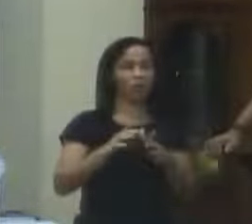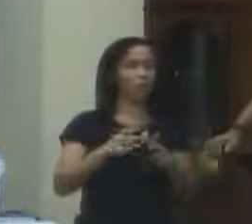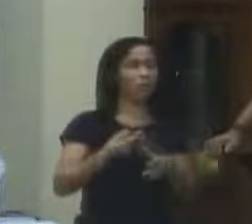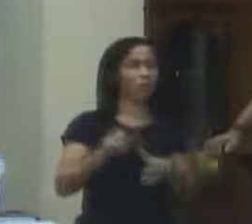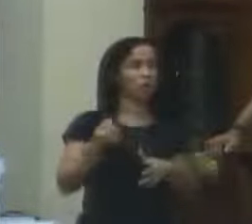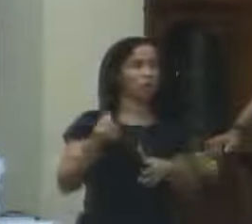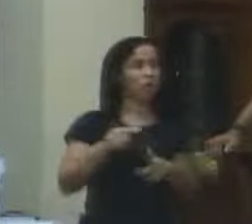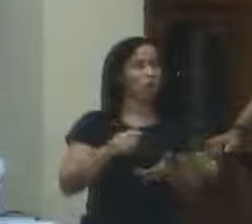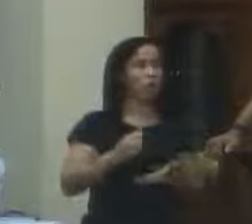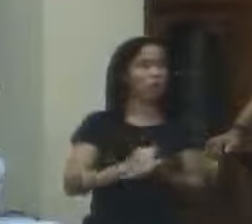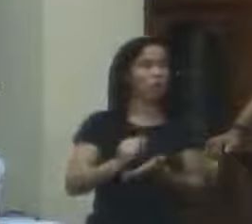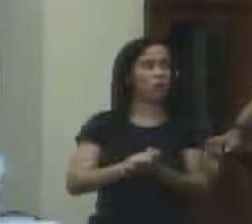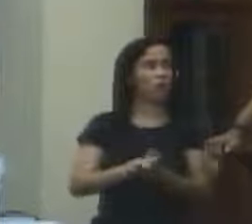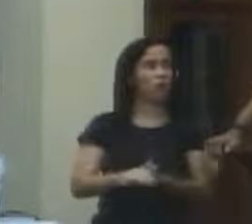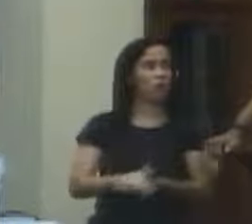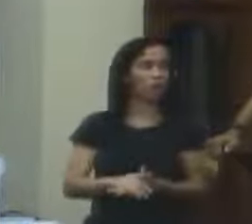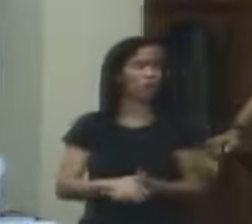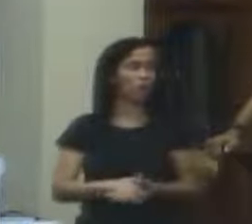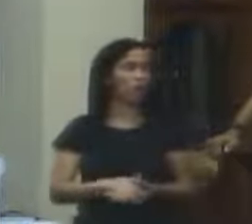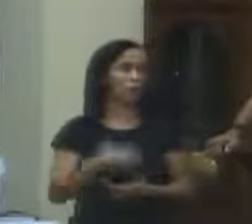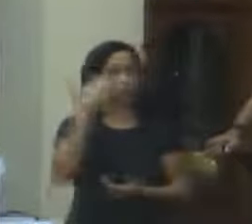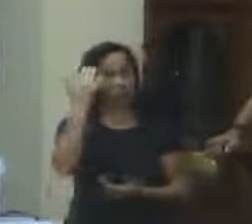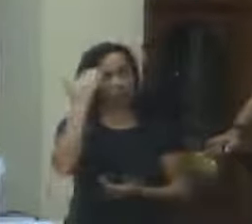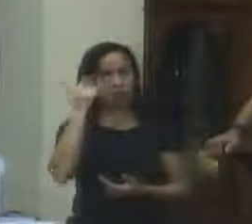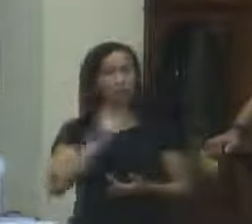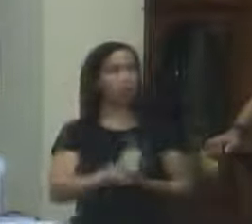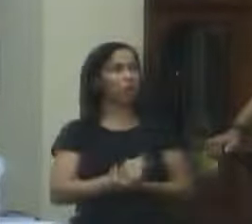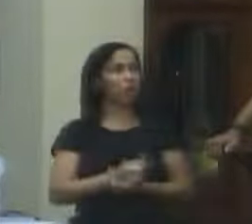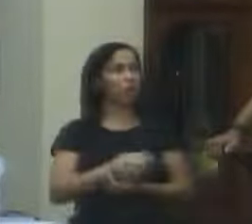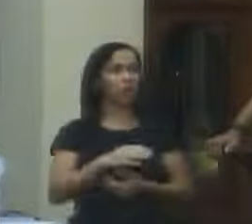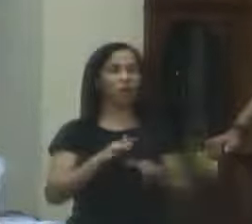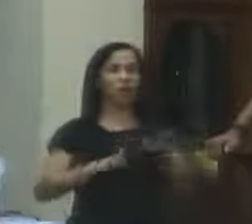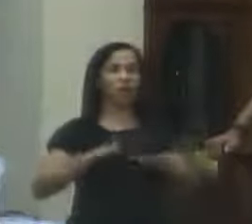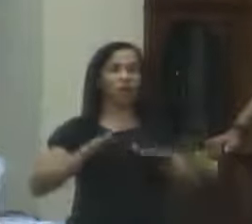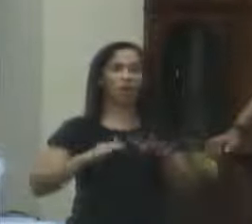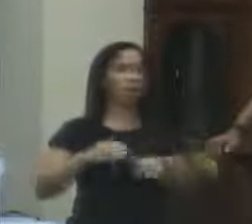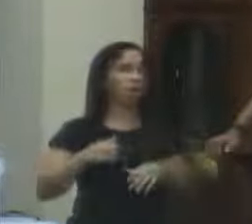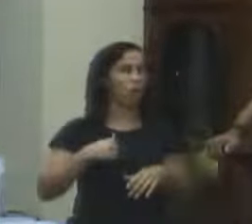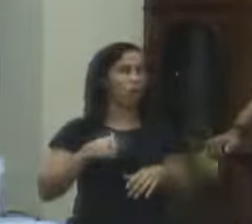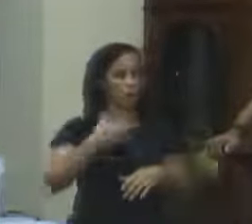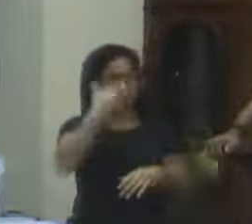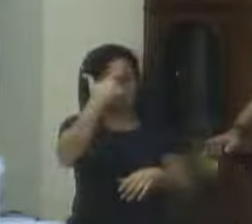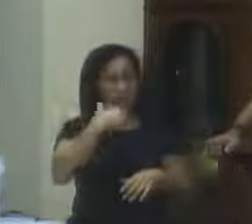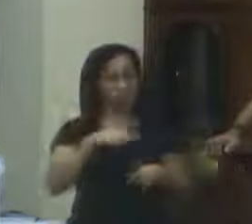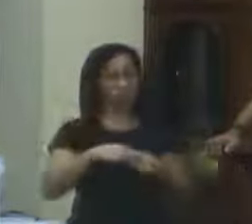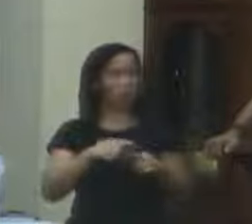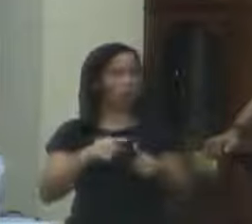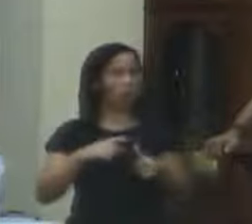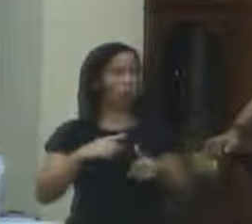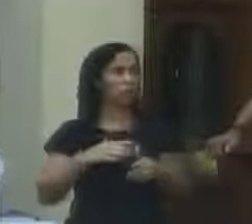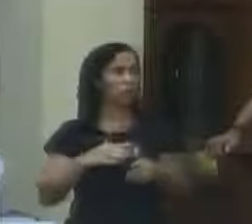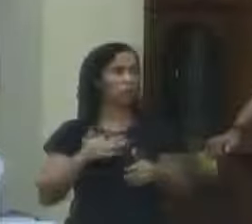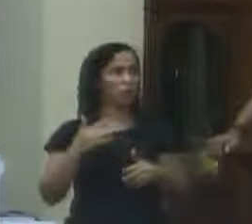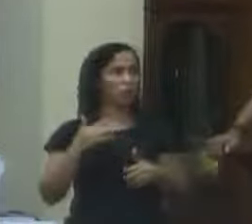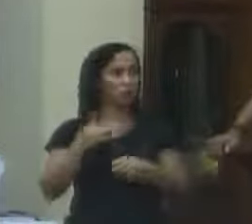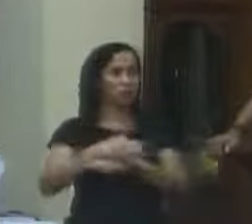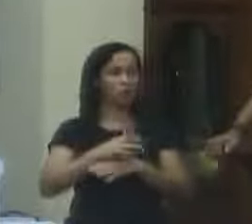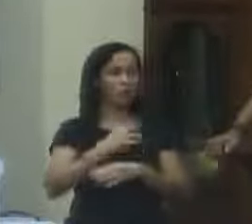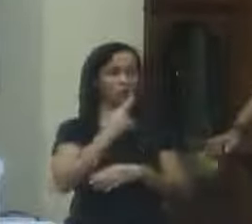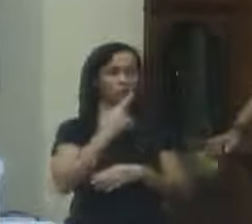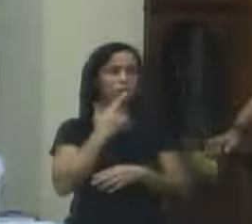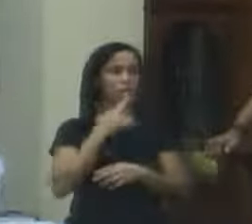multa e o entendimento de alguns comerciantes, inclusive eu passei por alguns isso, que a gente achou que dentro do